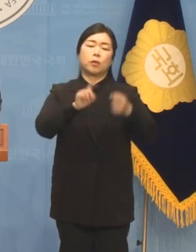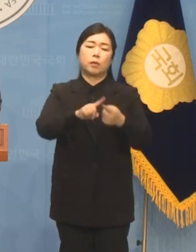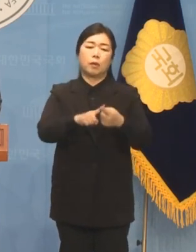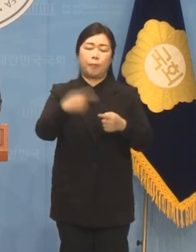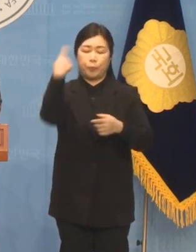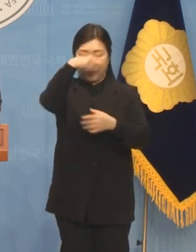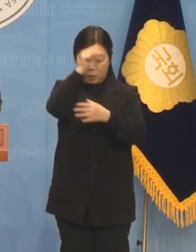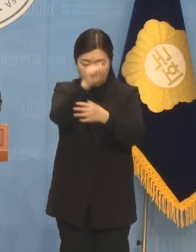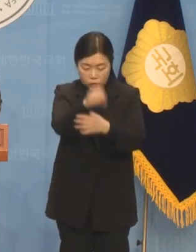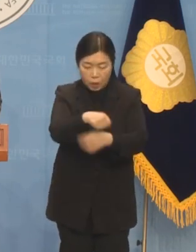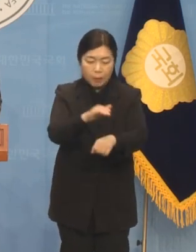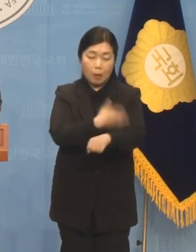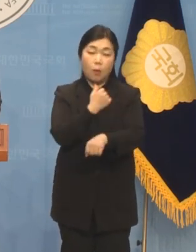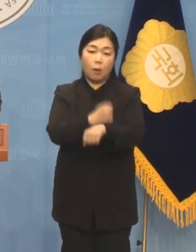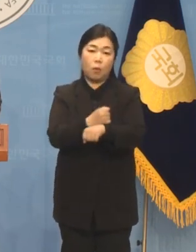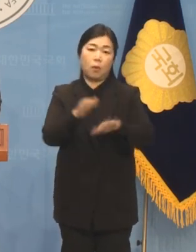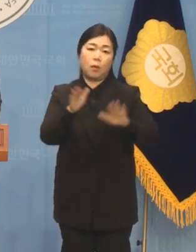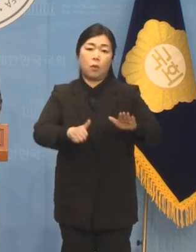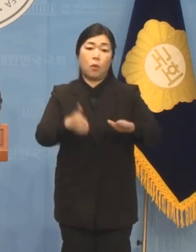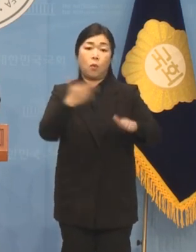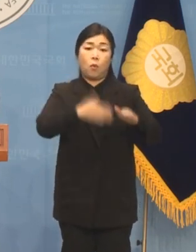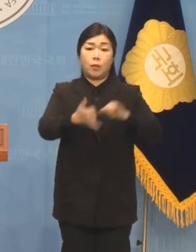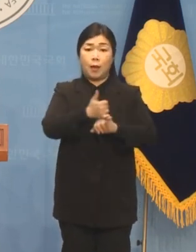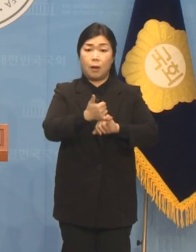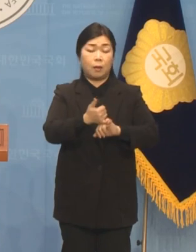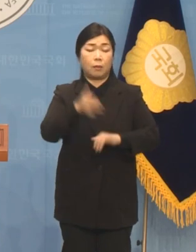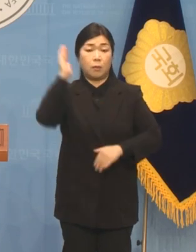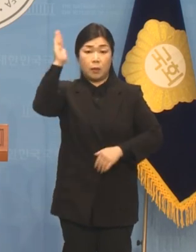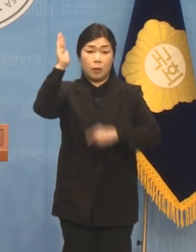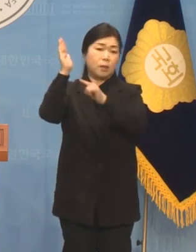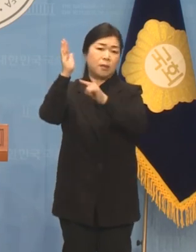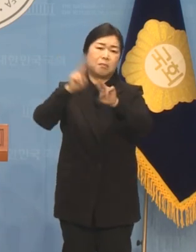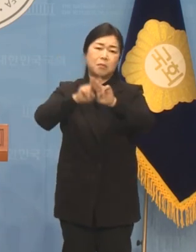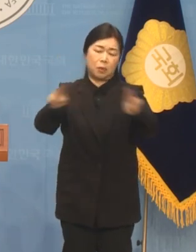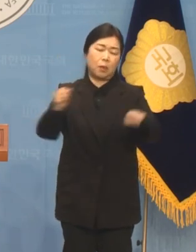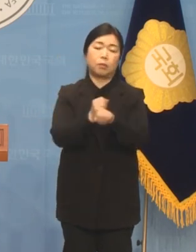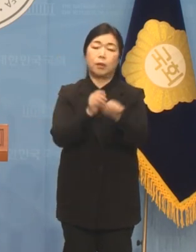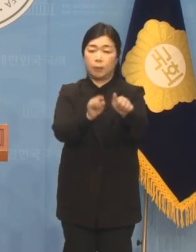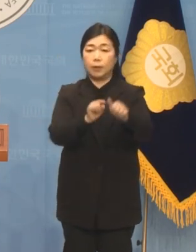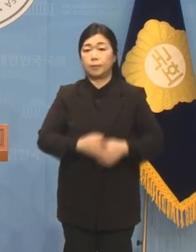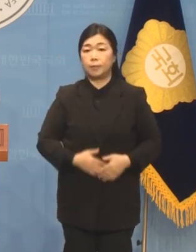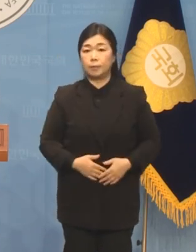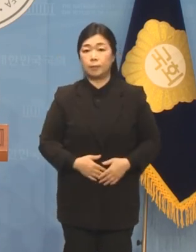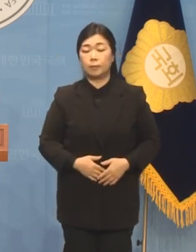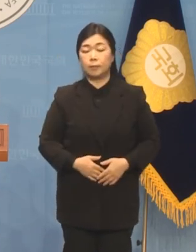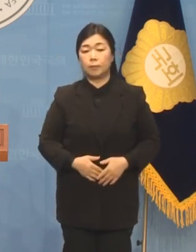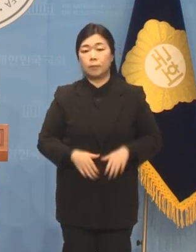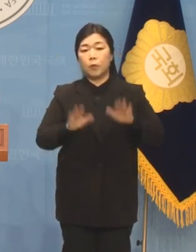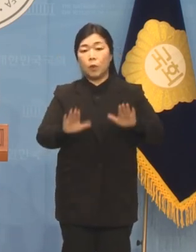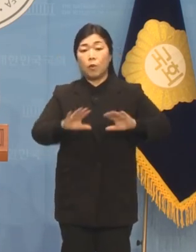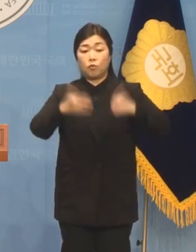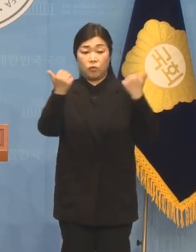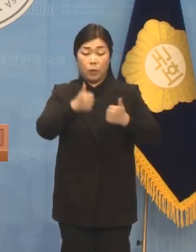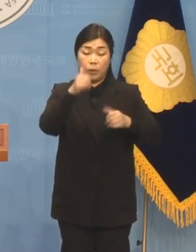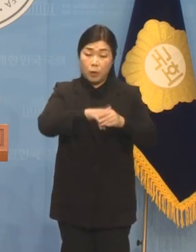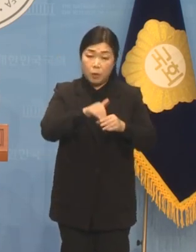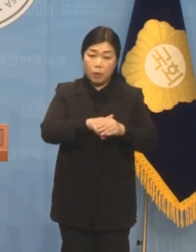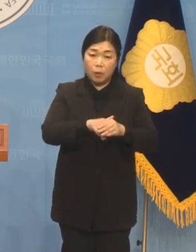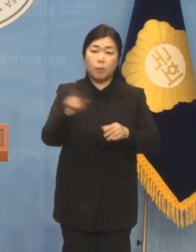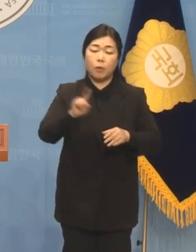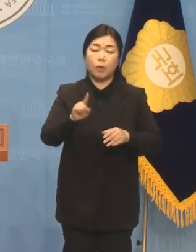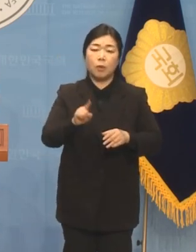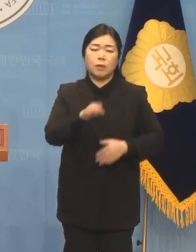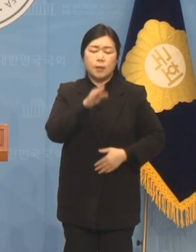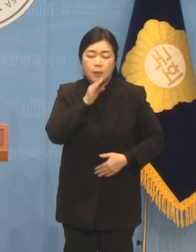말로만 하는 공약은 즉각 철회하길 바란다. 이번 총선은 진짜 일꾼 때 일꾼